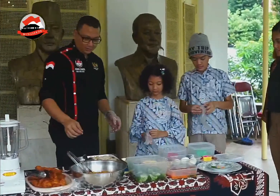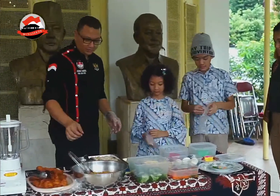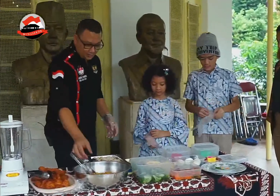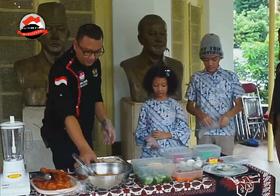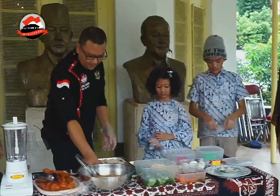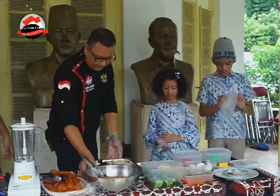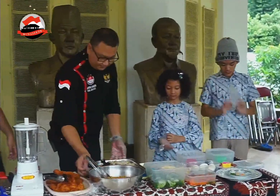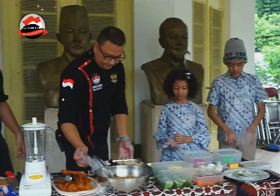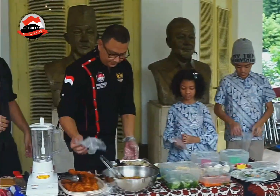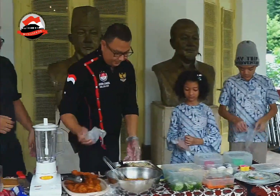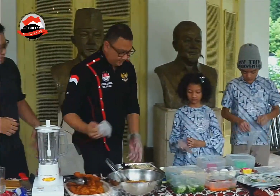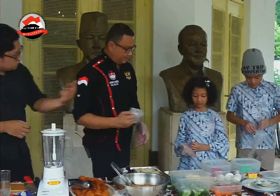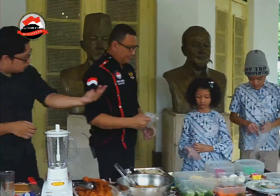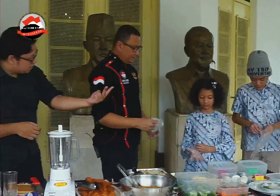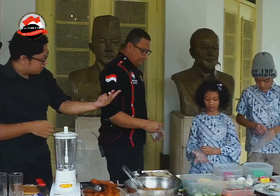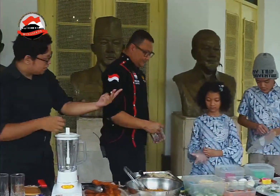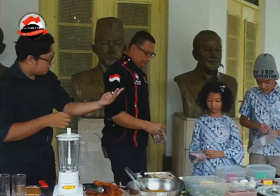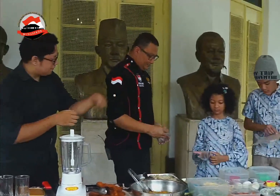pakai dua sarung tangannya apa?